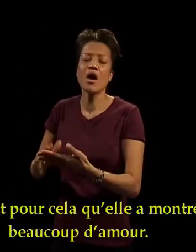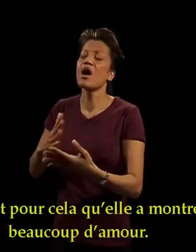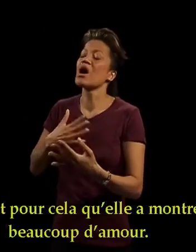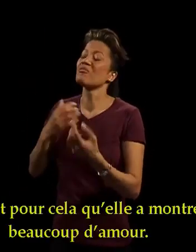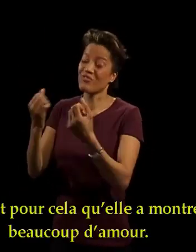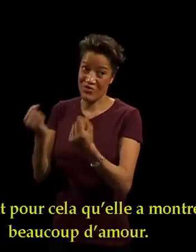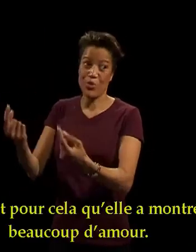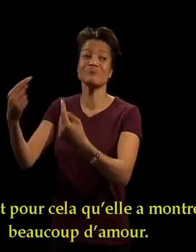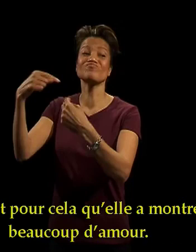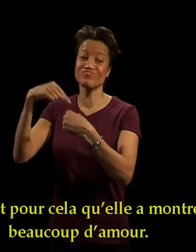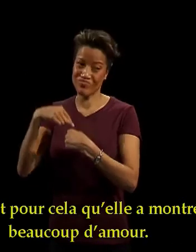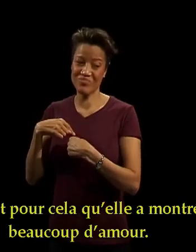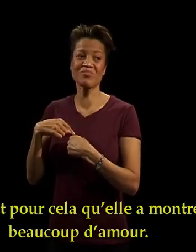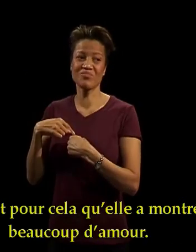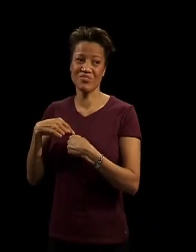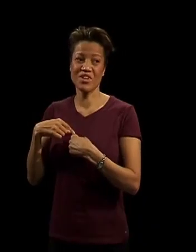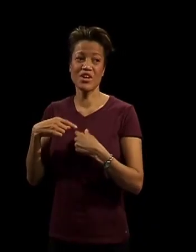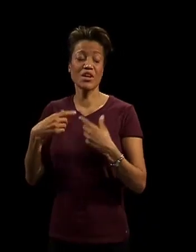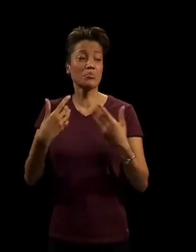Et c'est pour cela qu'elle a montré beaucoup d'amour.